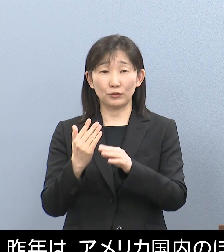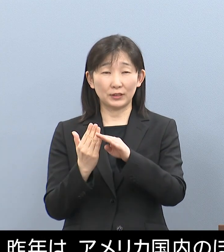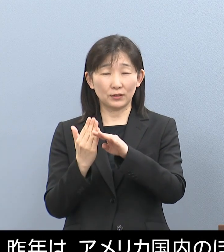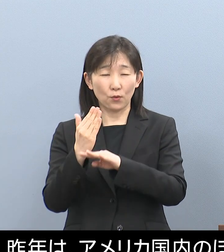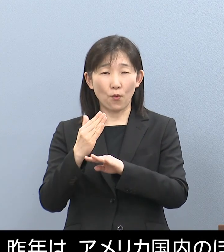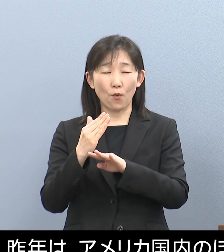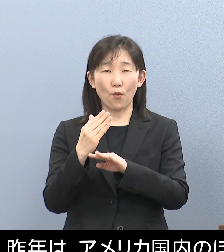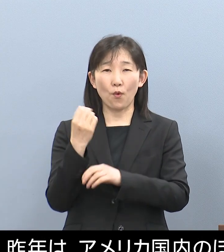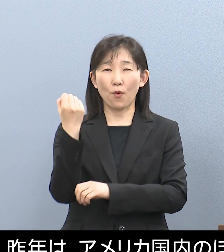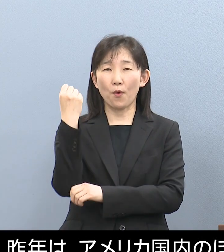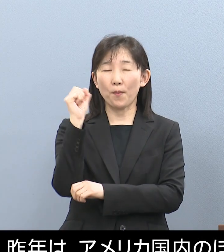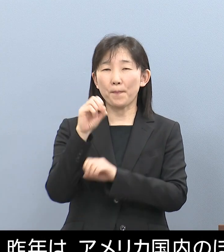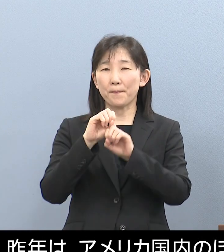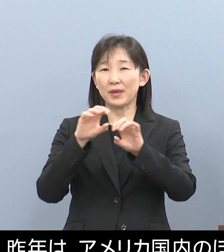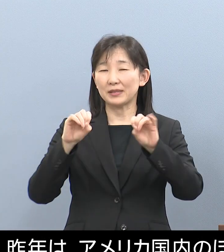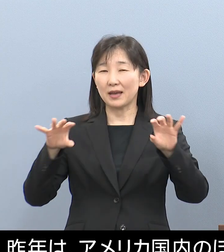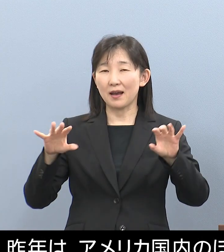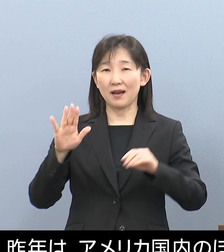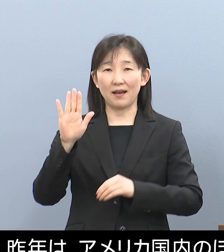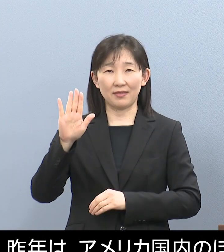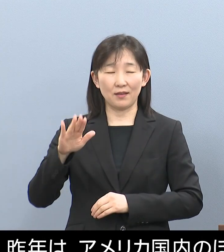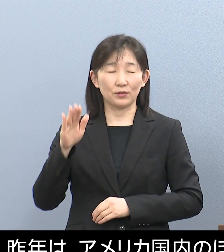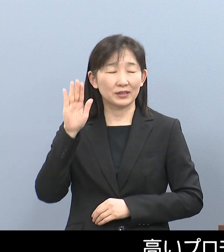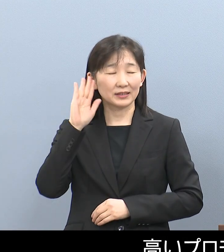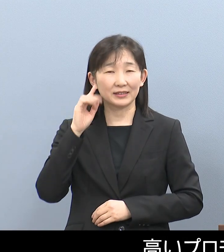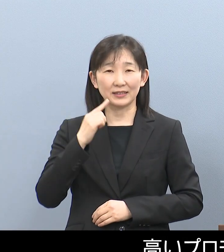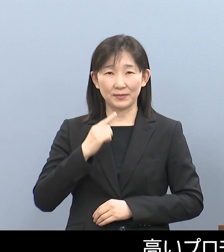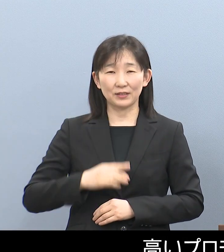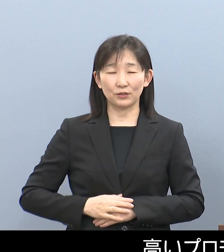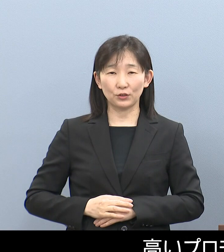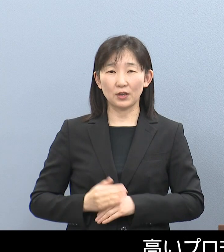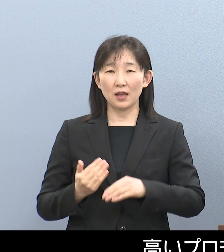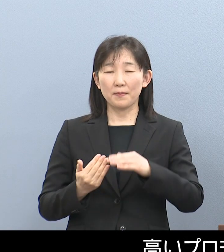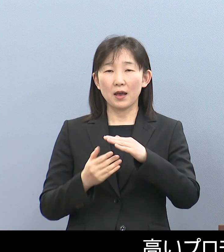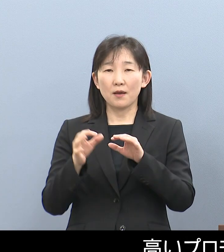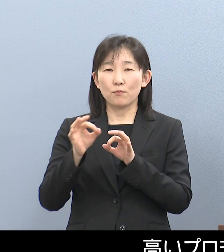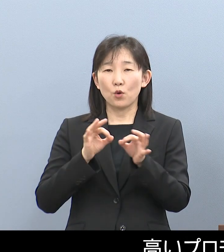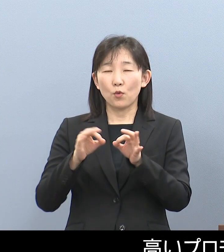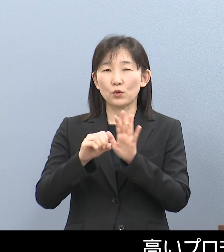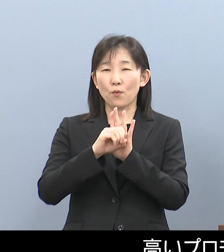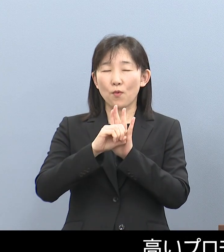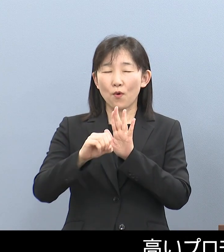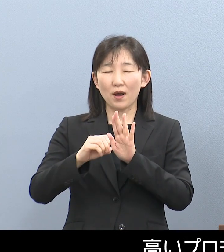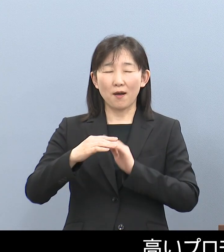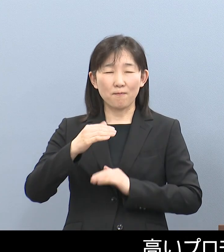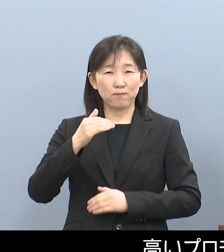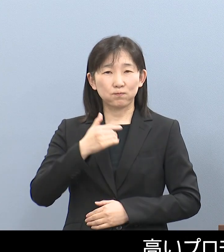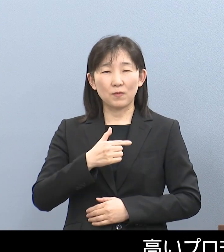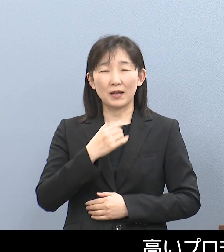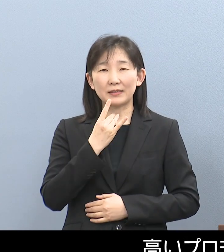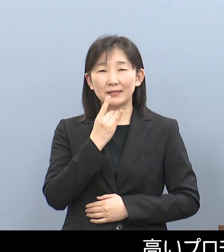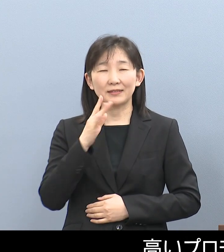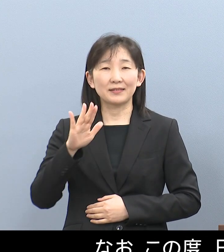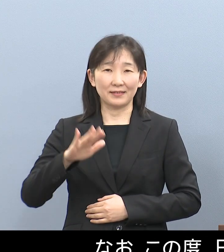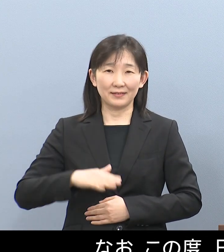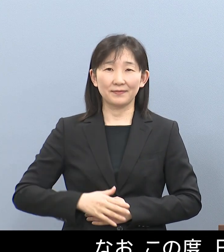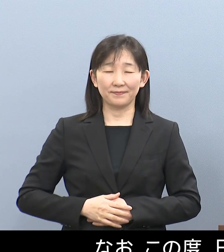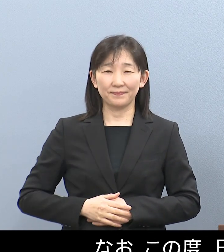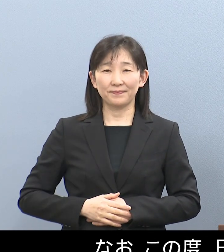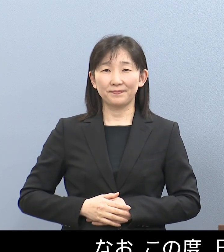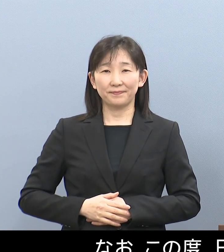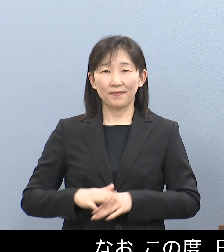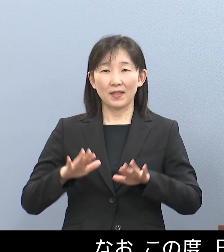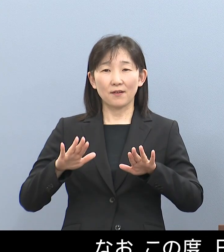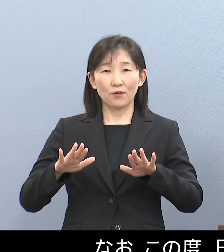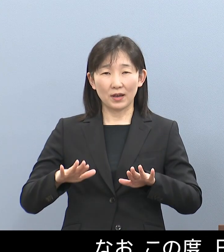のメディア報道がされたと伺っておりまして高いプロモーション効果が見込まれるところでございます。なお